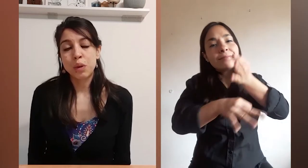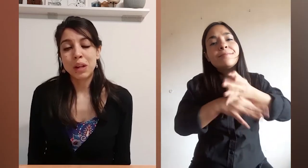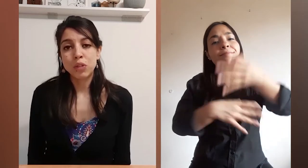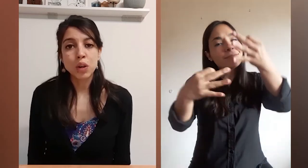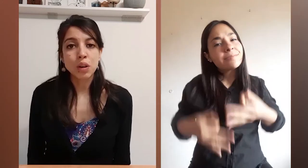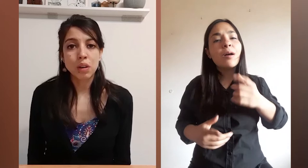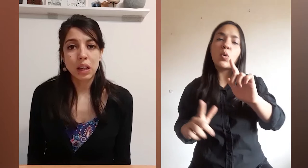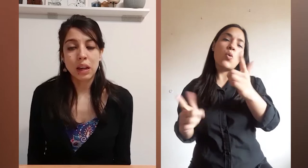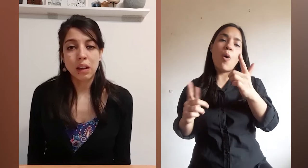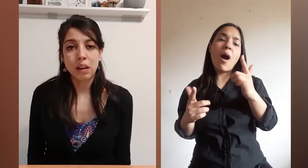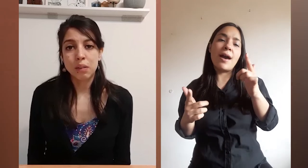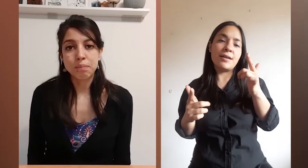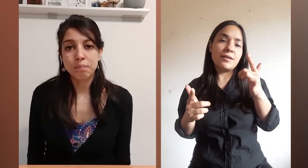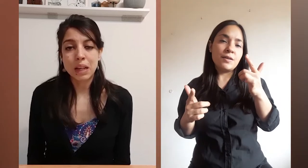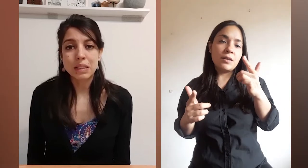no brindó